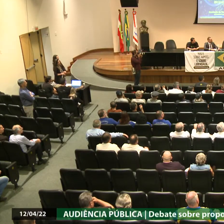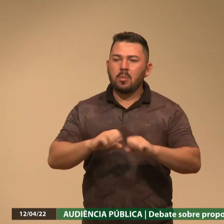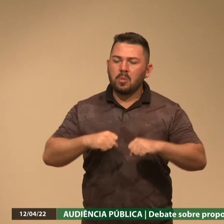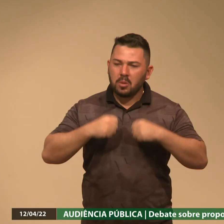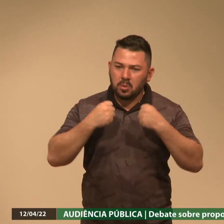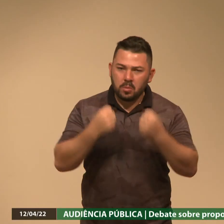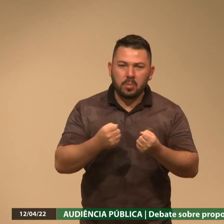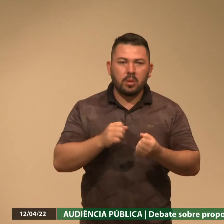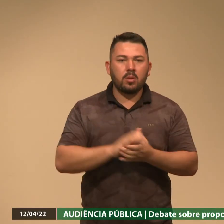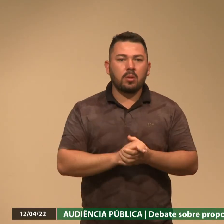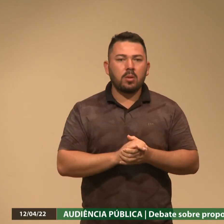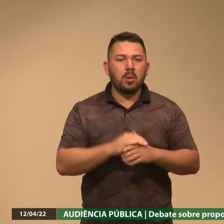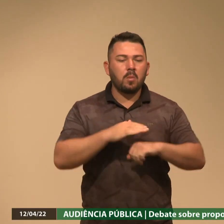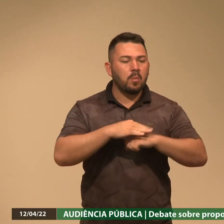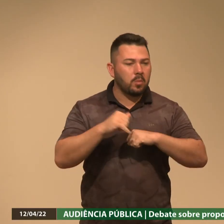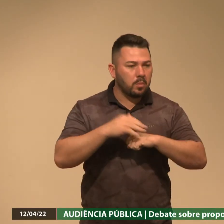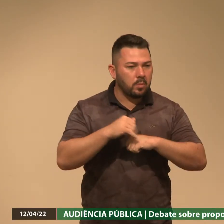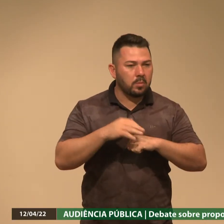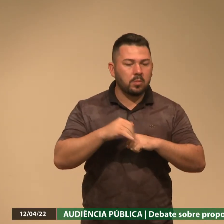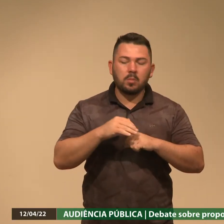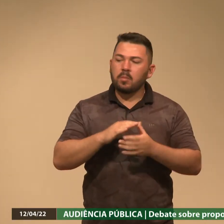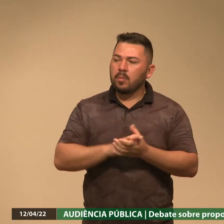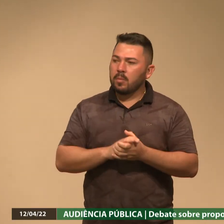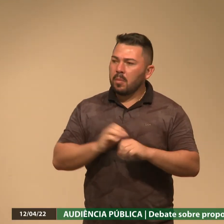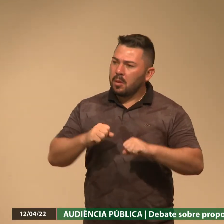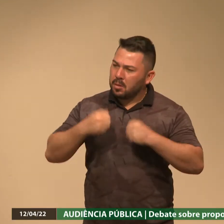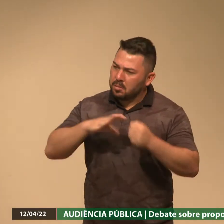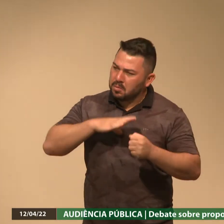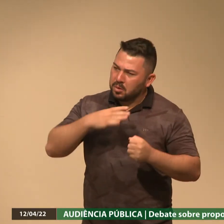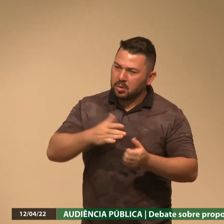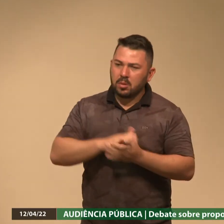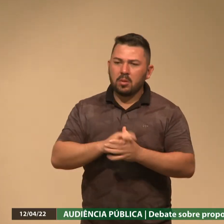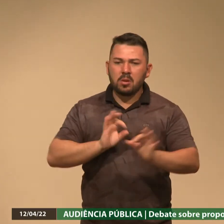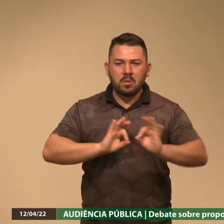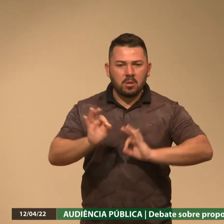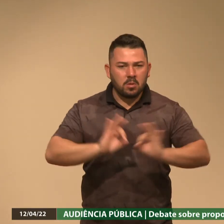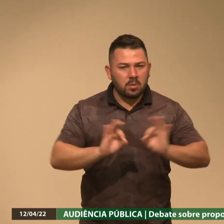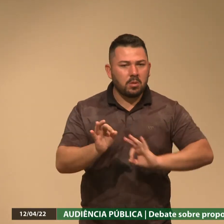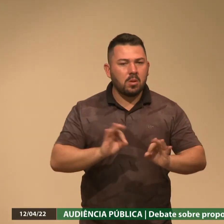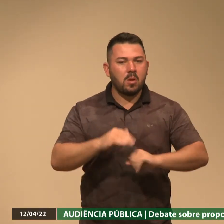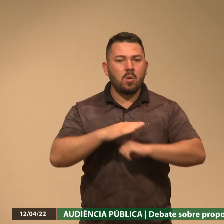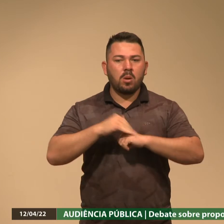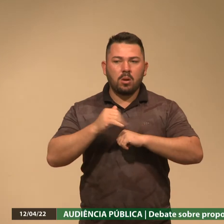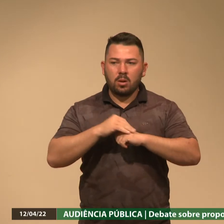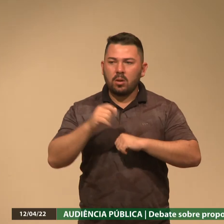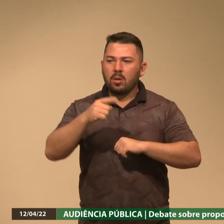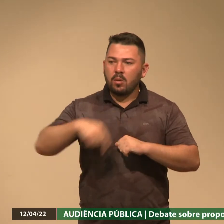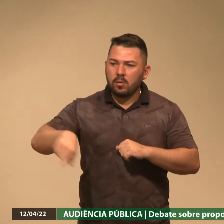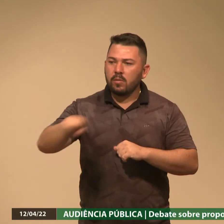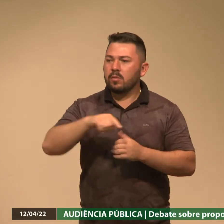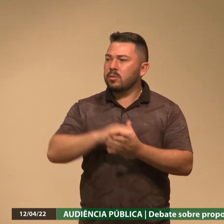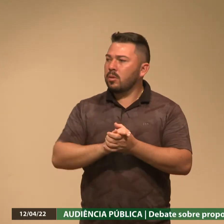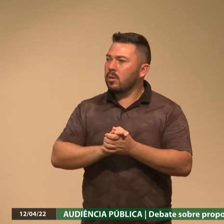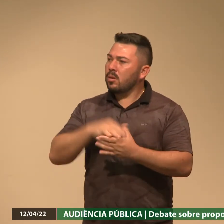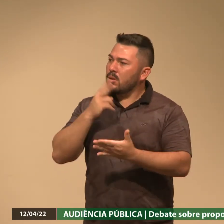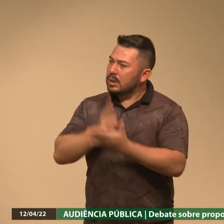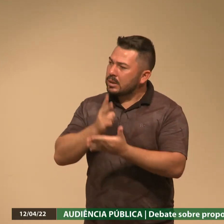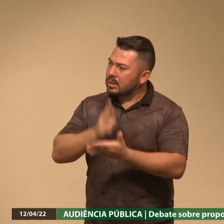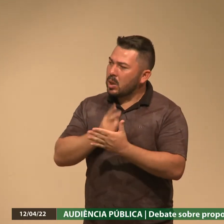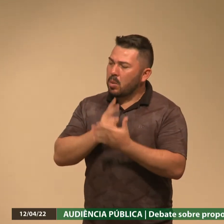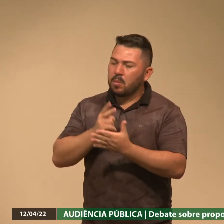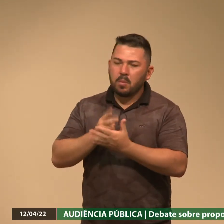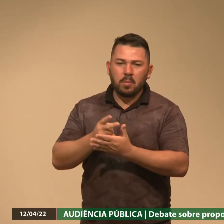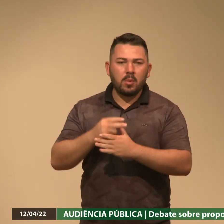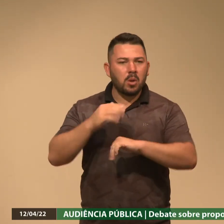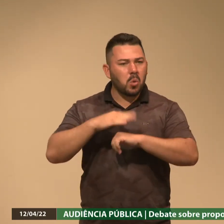empenho pelo carinho pela dedicação por ter preparado com tanto carinho você sempre me trataram